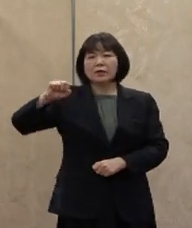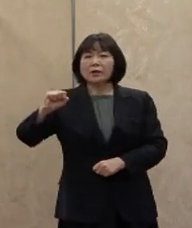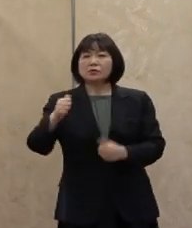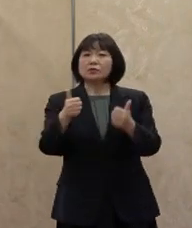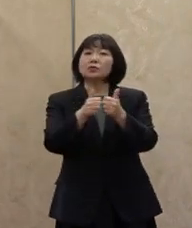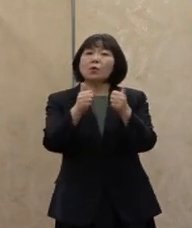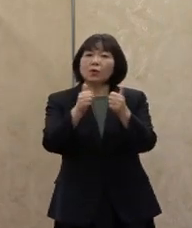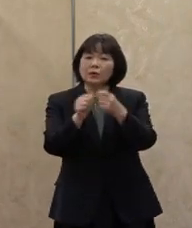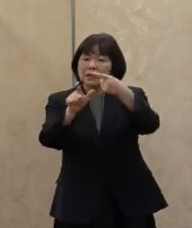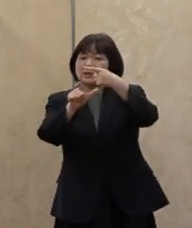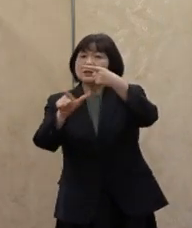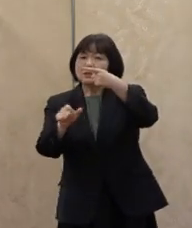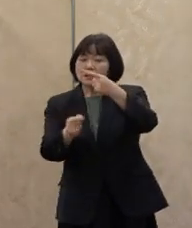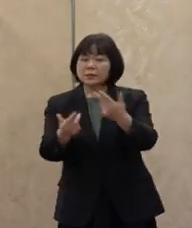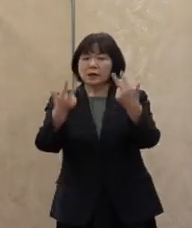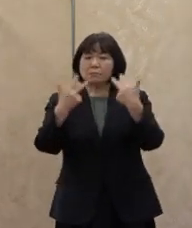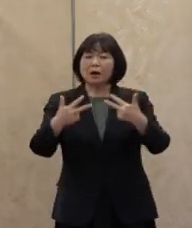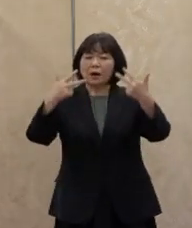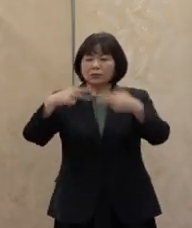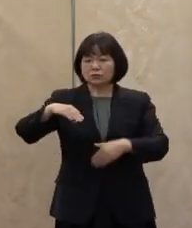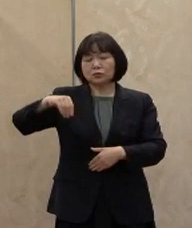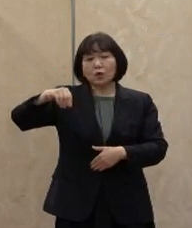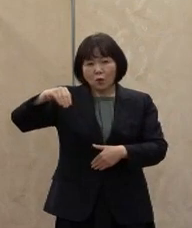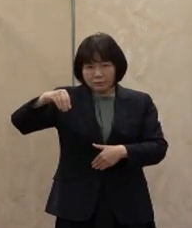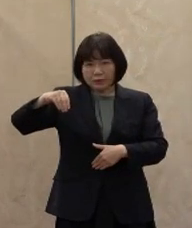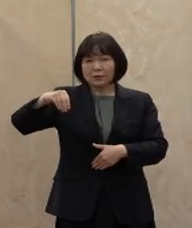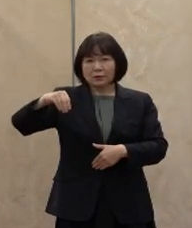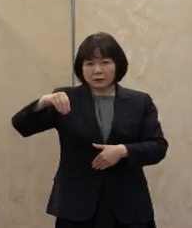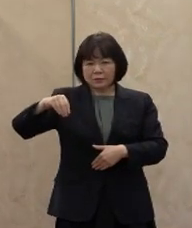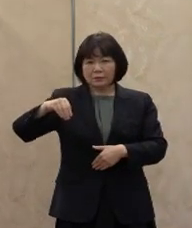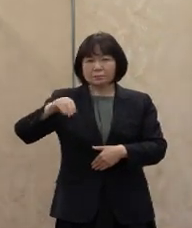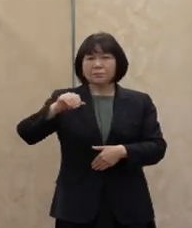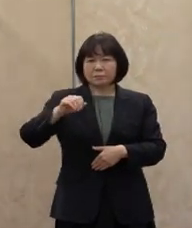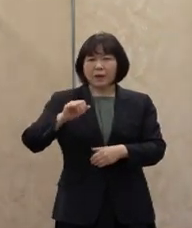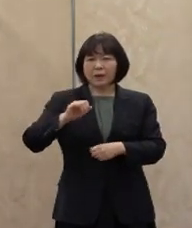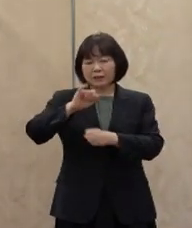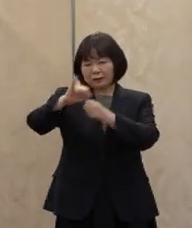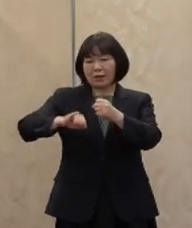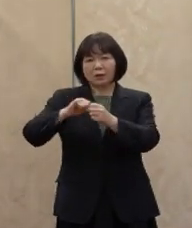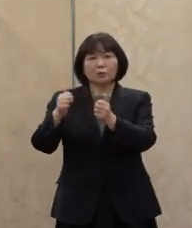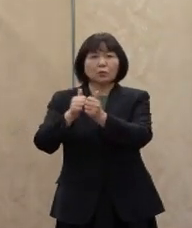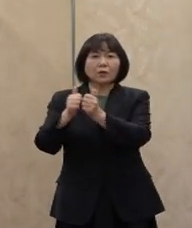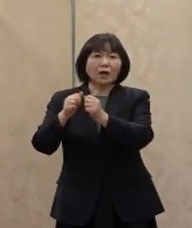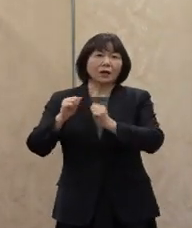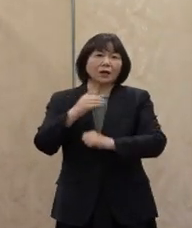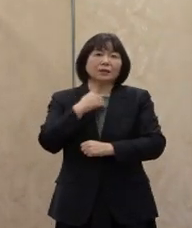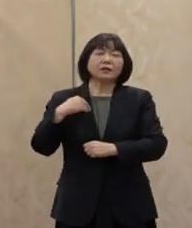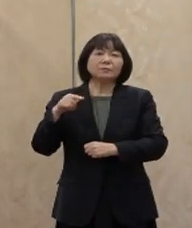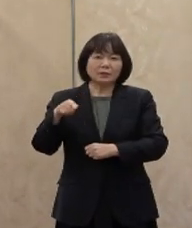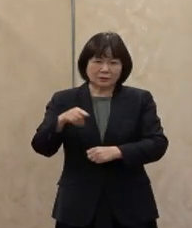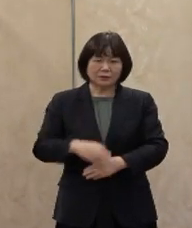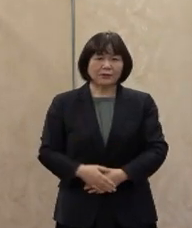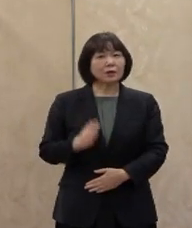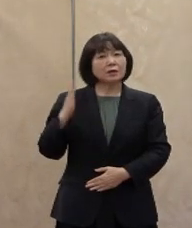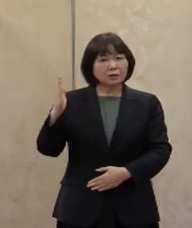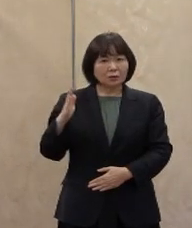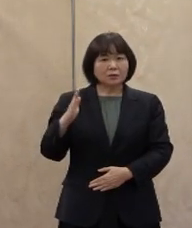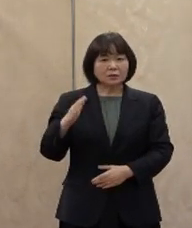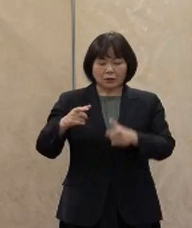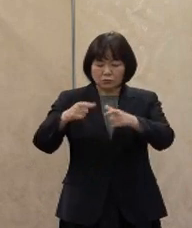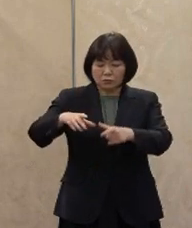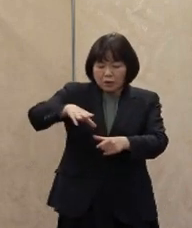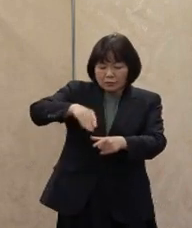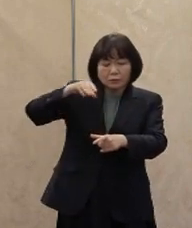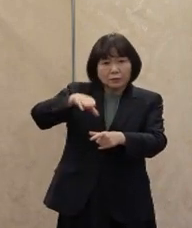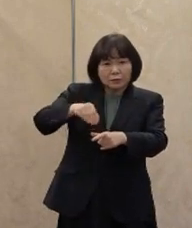1月については毎週土曜日、SNS で相談をいたします。まあ、この SNS の相談はこちらの QR を読み取っていただ